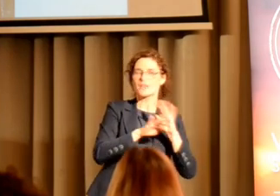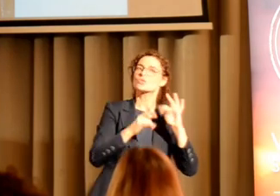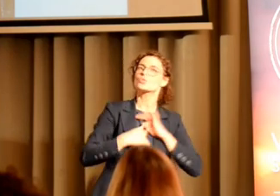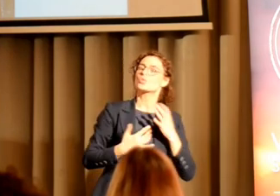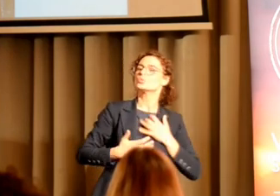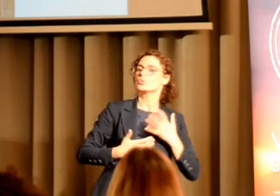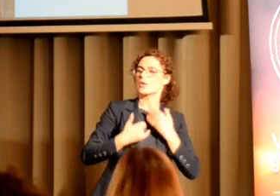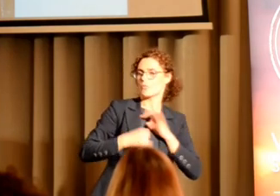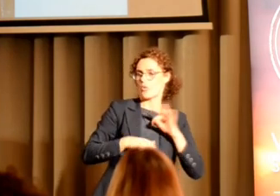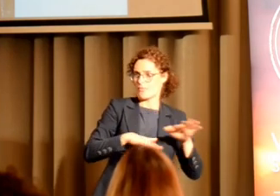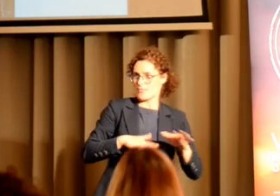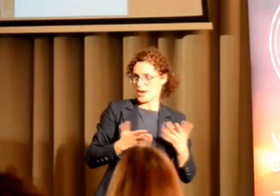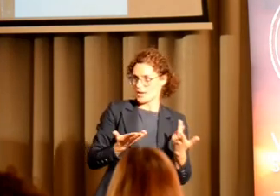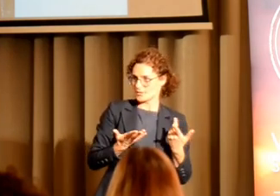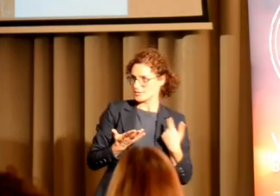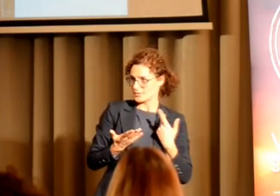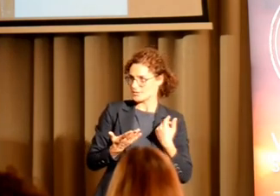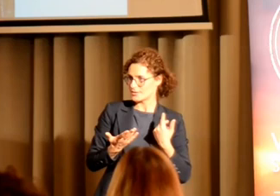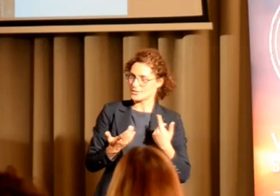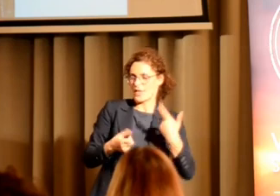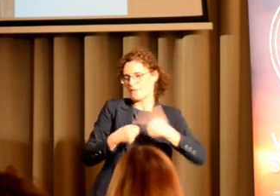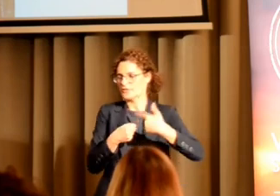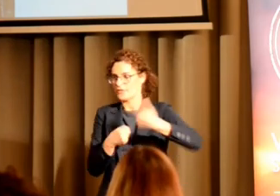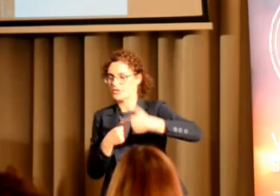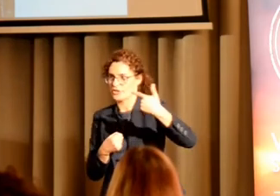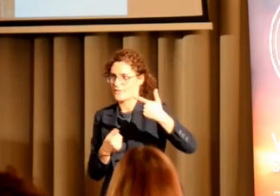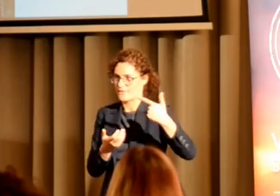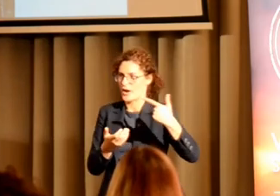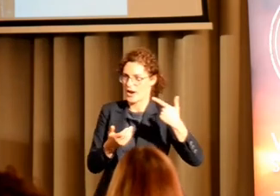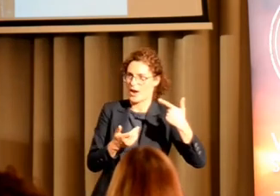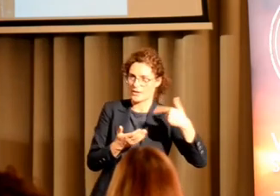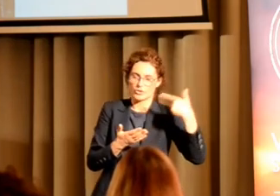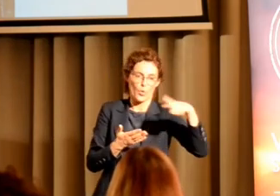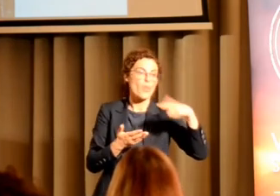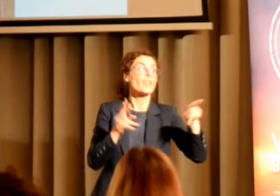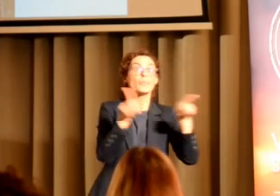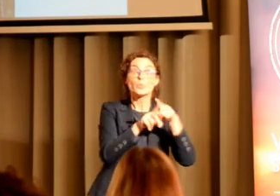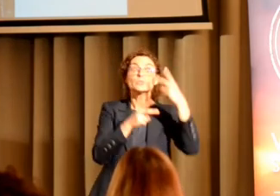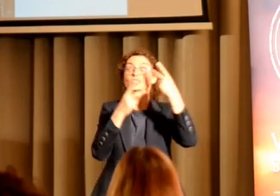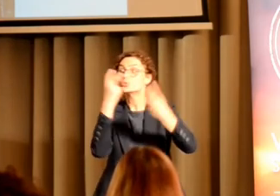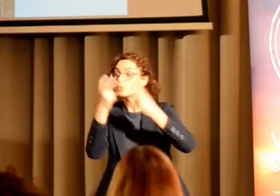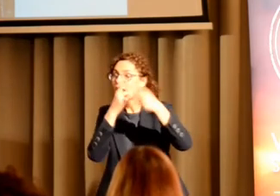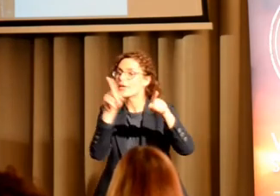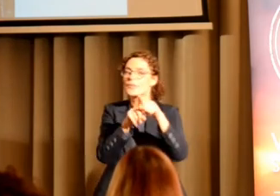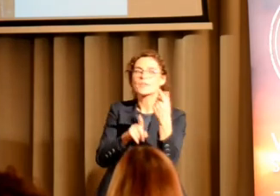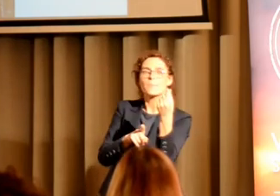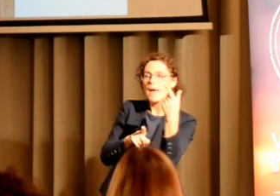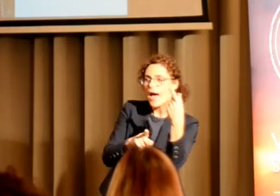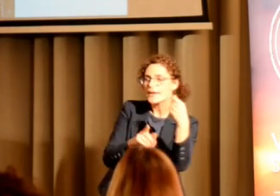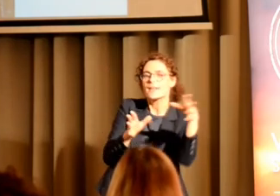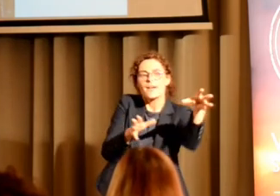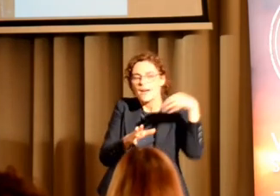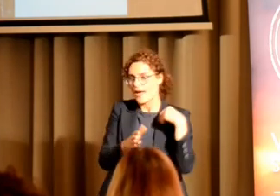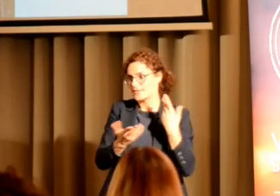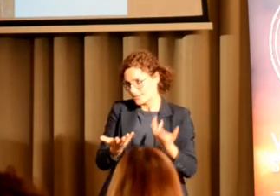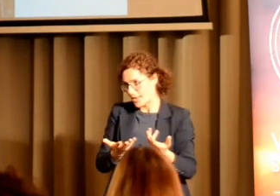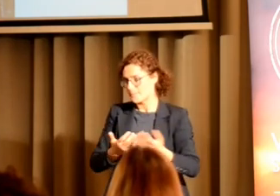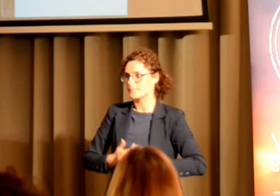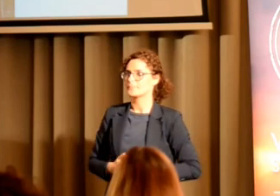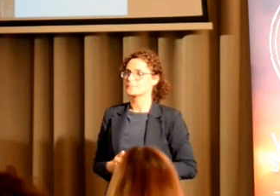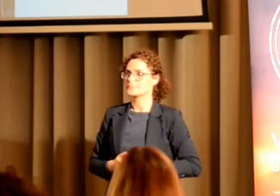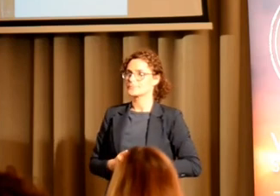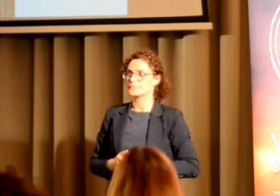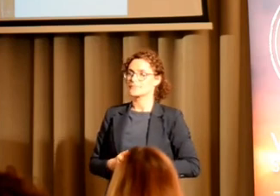ich własnym terytorium, gdzie mogłyby polować, ale też partnera oczywiście, z którym mogłyby to robić.